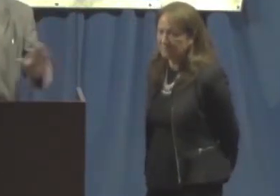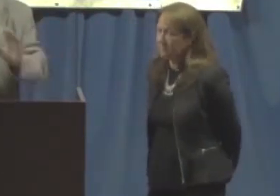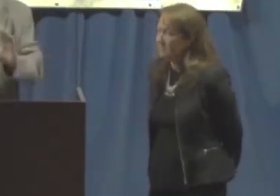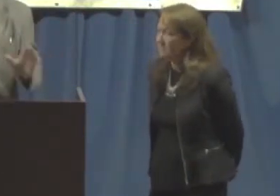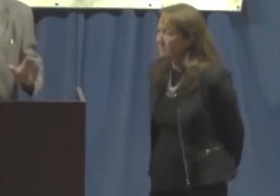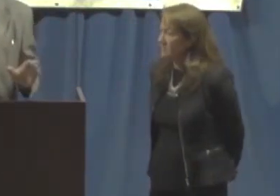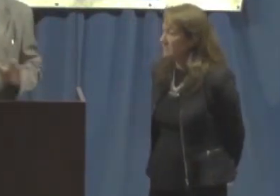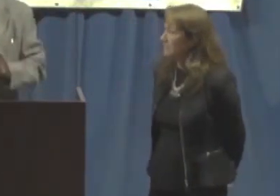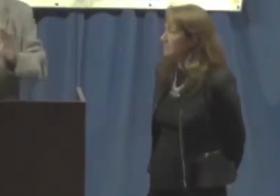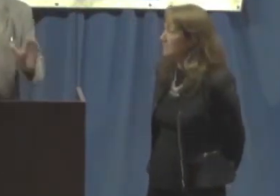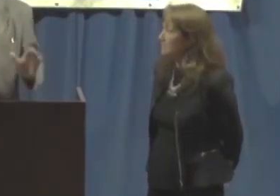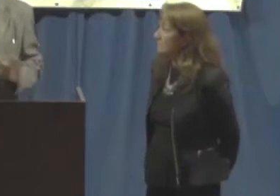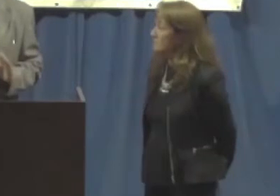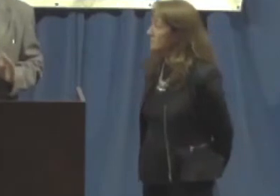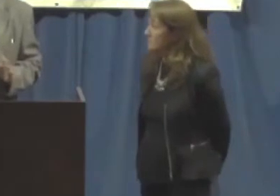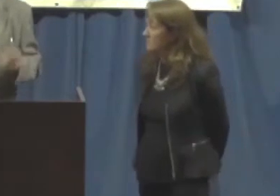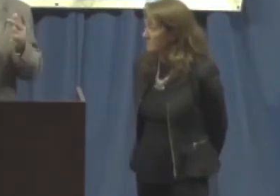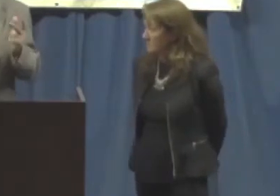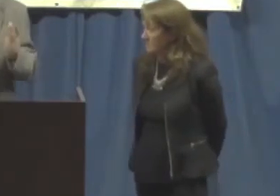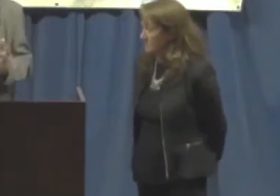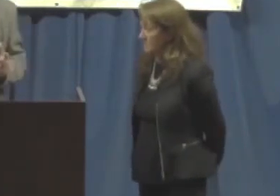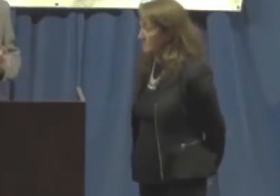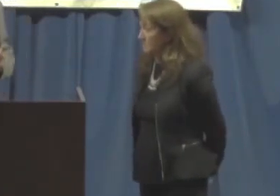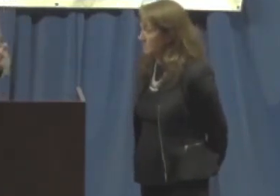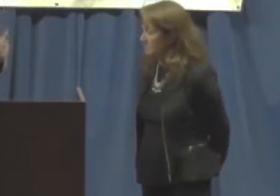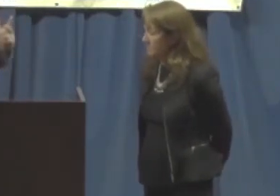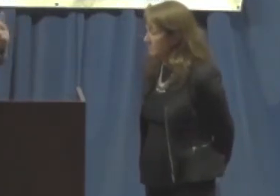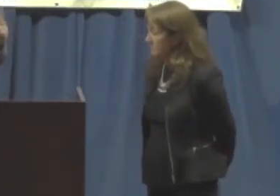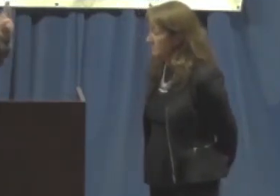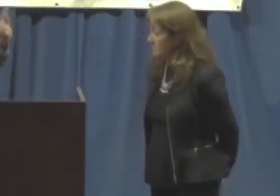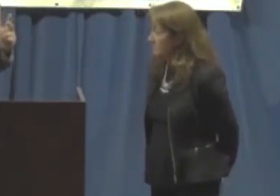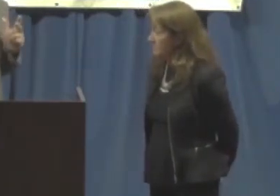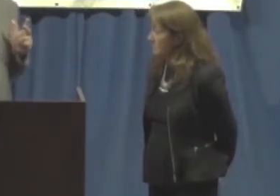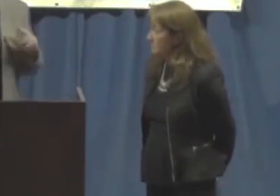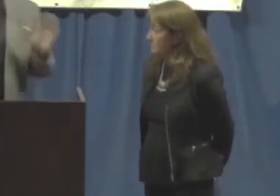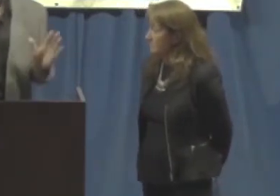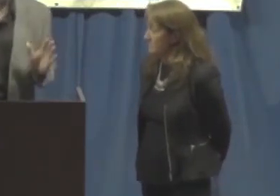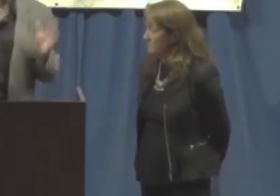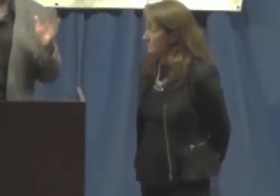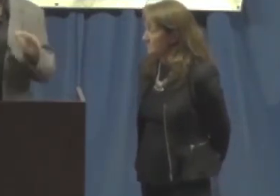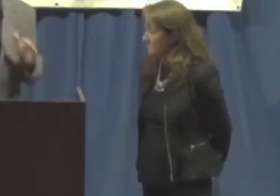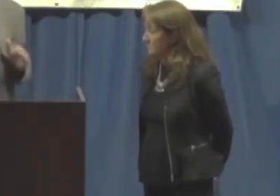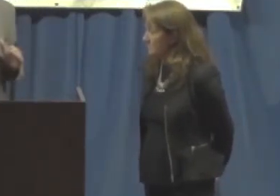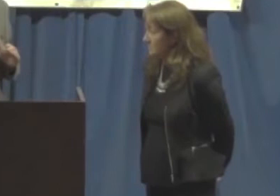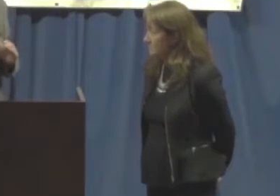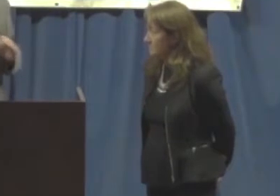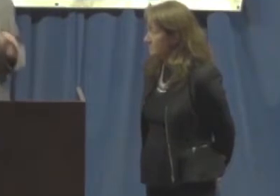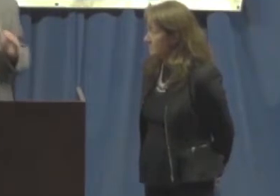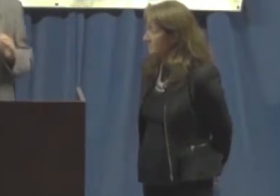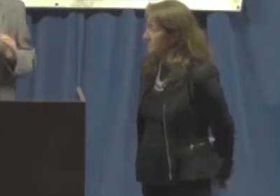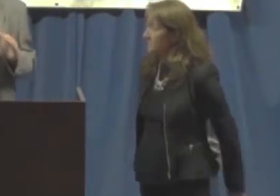todo lo que se haga sea coherente y no sea aleatorio este es el segundo punto un tercer punto que lo mencionó pero sería